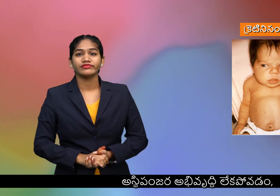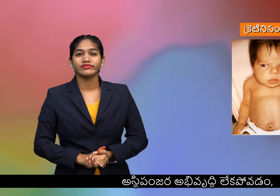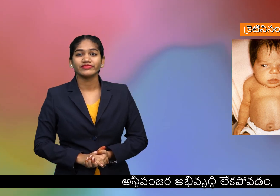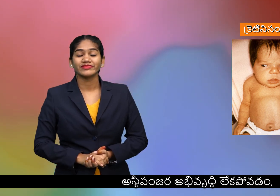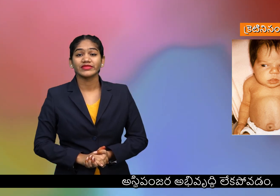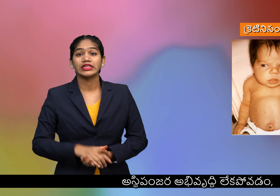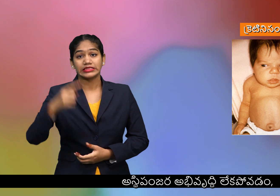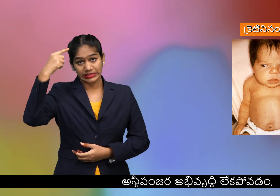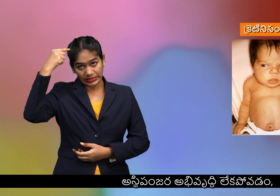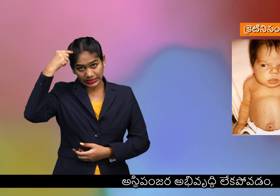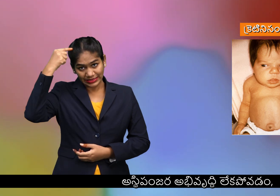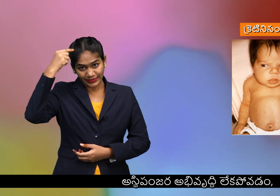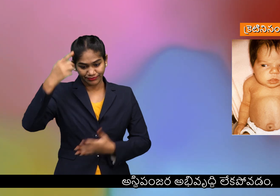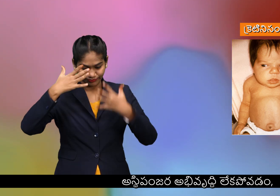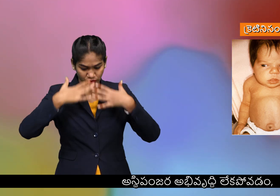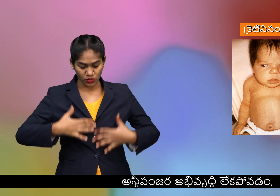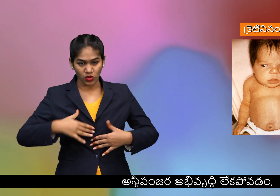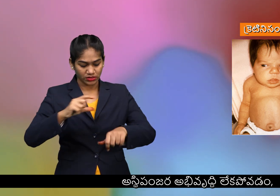అస్థిపంజర అభివృద్ధి లేకపోవడం,